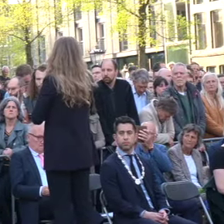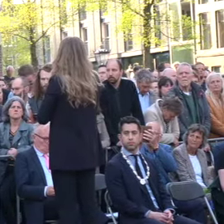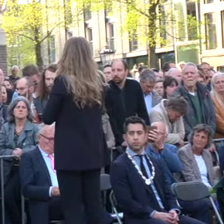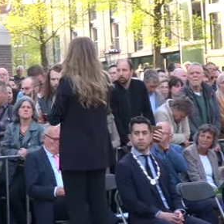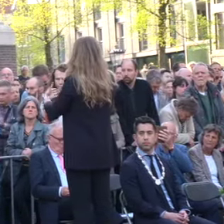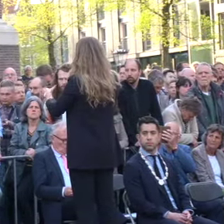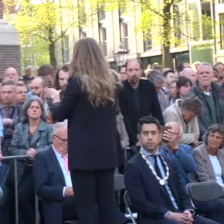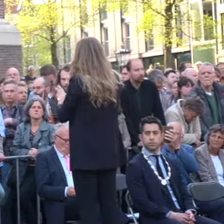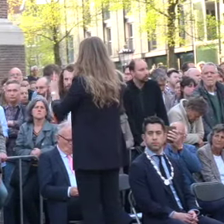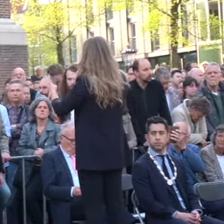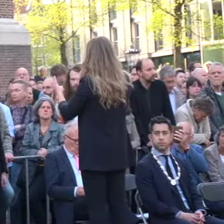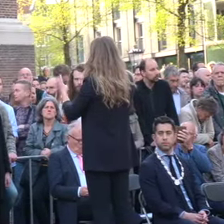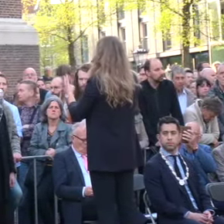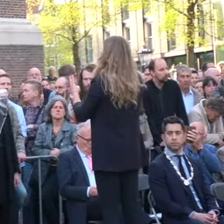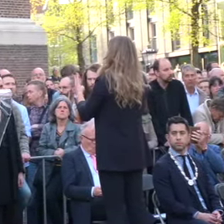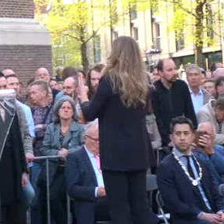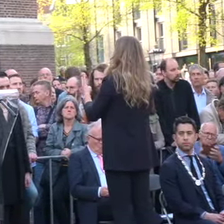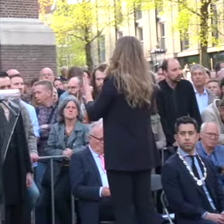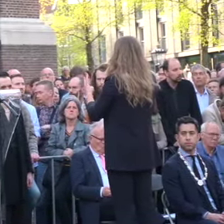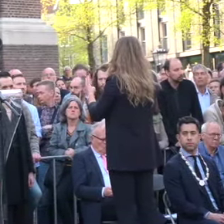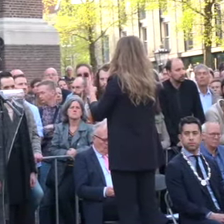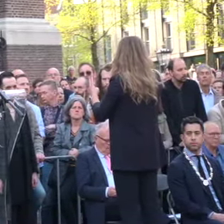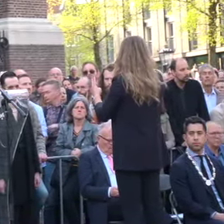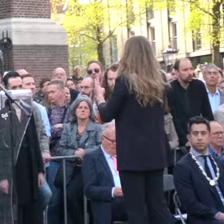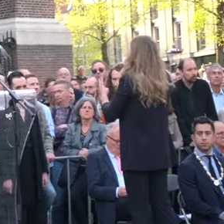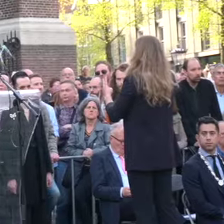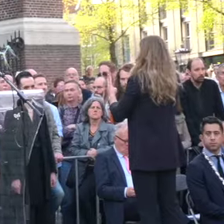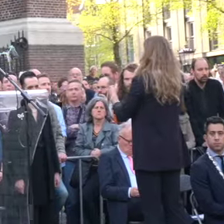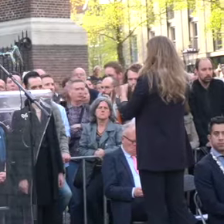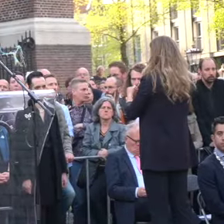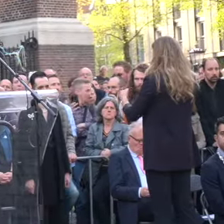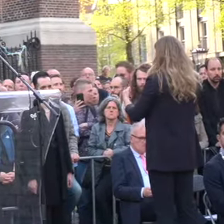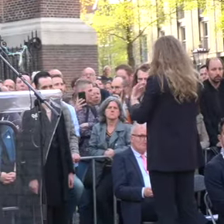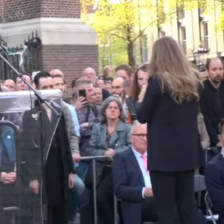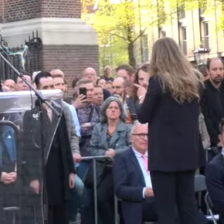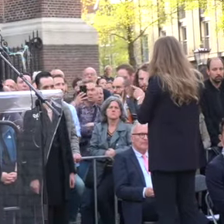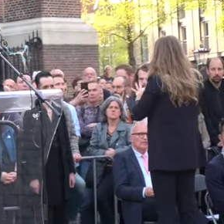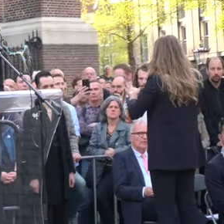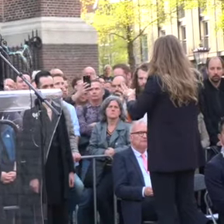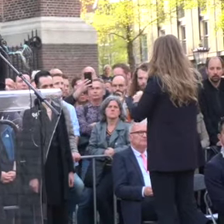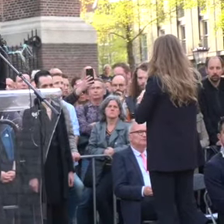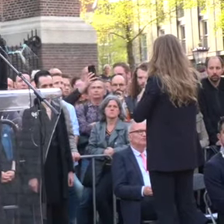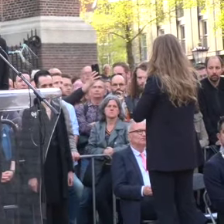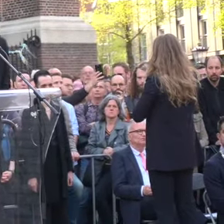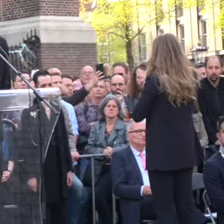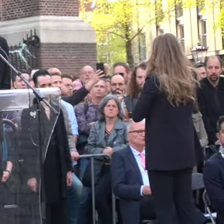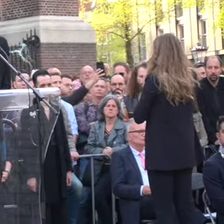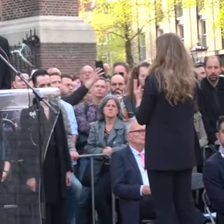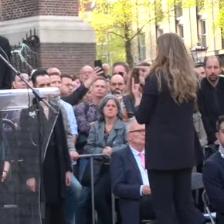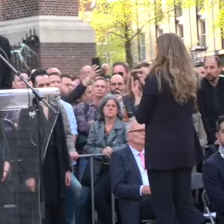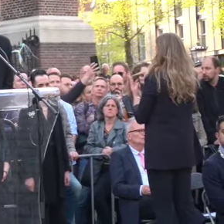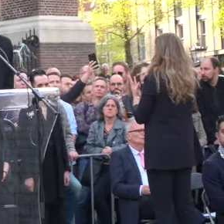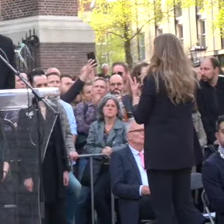thema voor 2023. Ook dit jaar weer hebben we voor u een aantal sprekers gevonden die